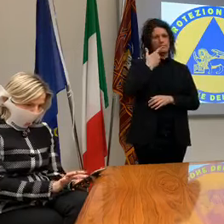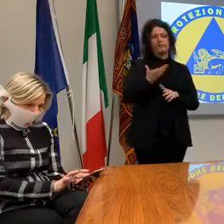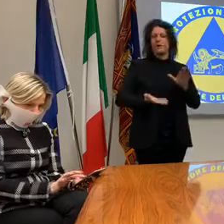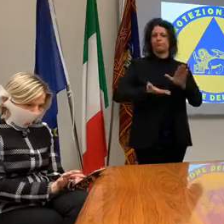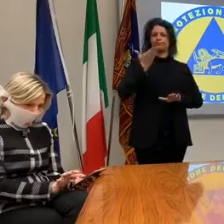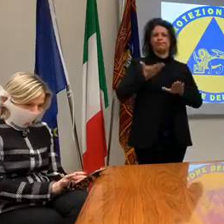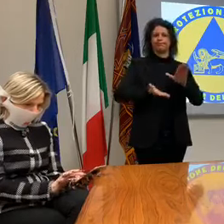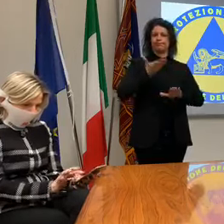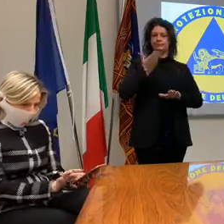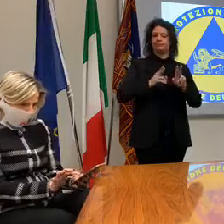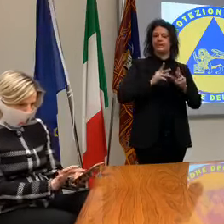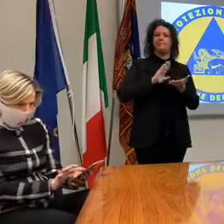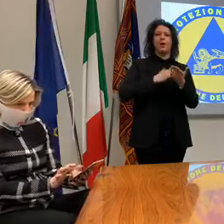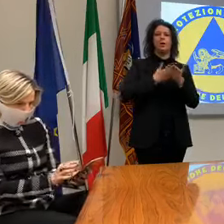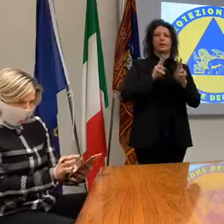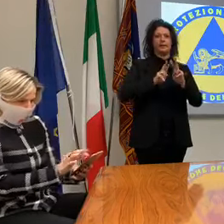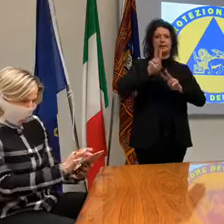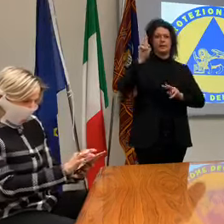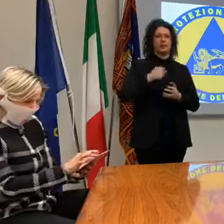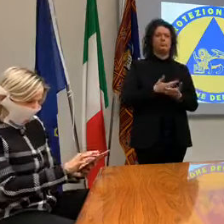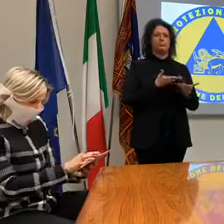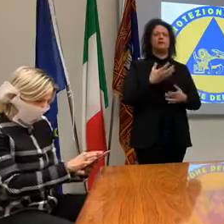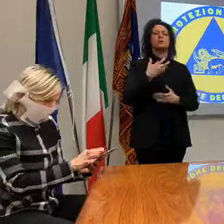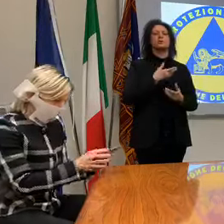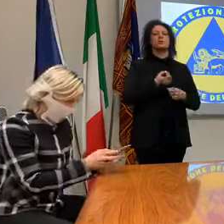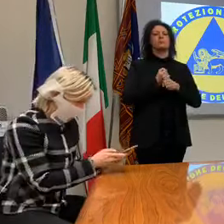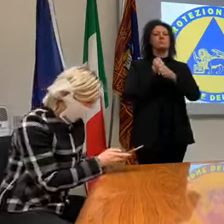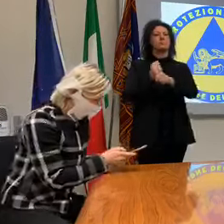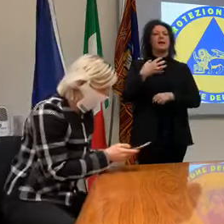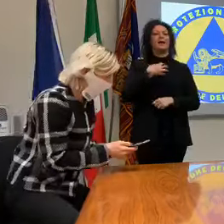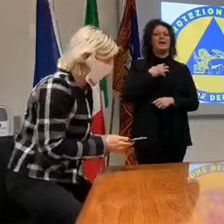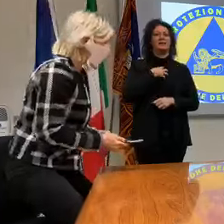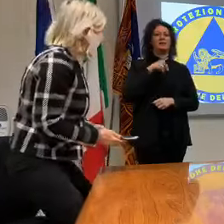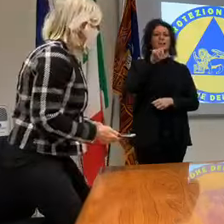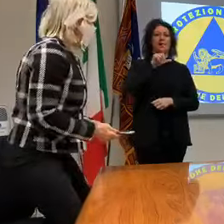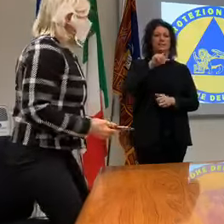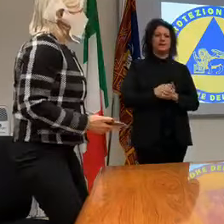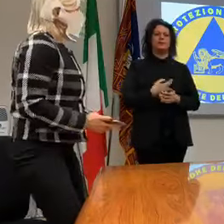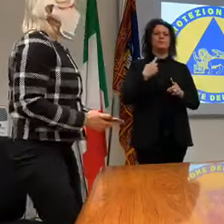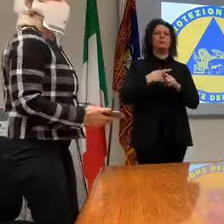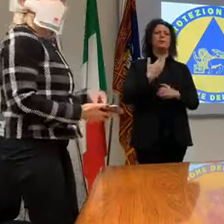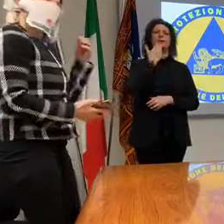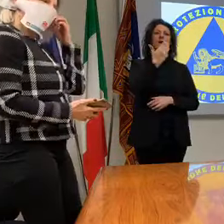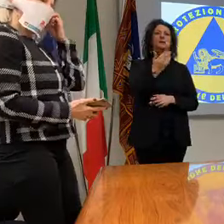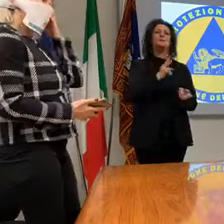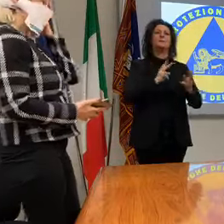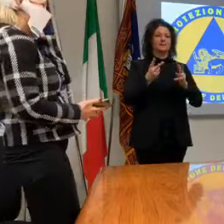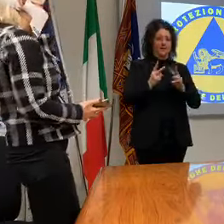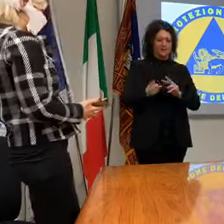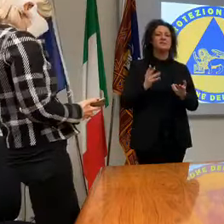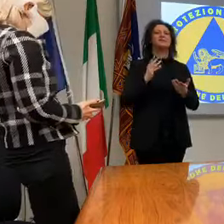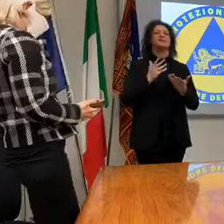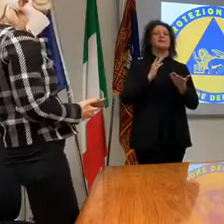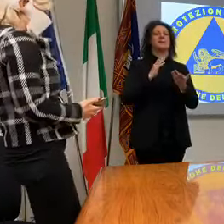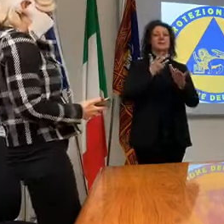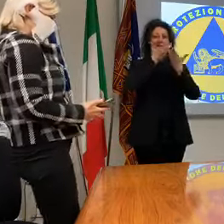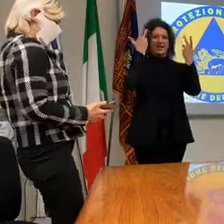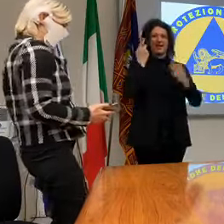Grazie, vi lascio l'assessore Lanzarini, poi c'è anche Botterci se avete bisogno. Grazie e ringraziamo anche Chiara che vedremo anche domani, giusto?